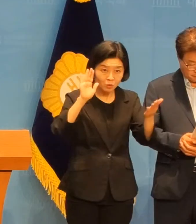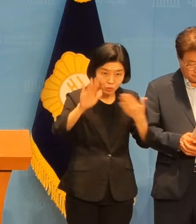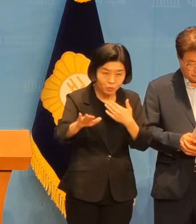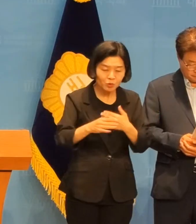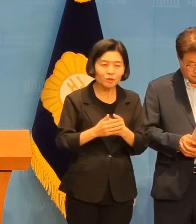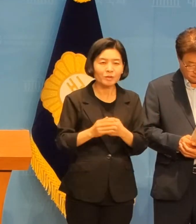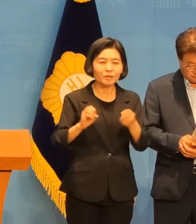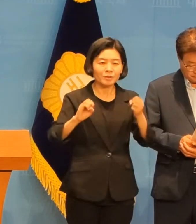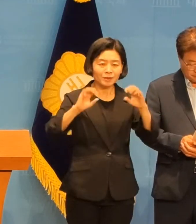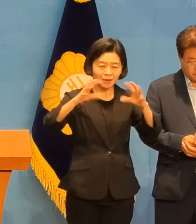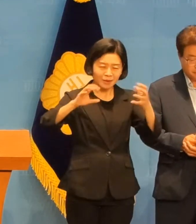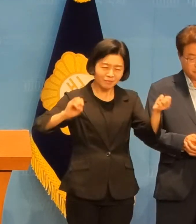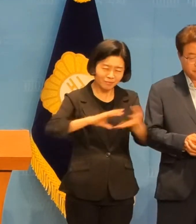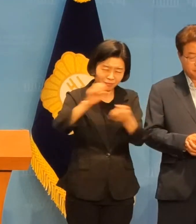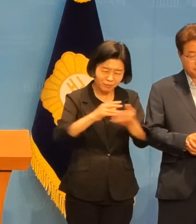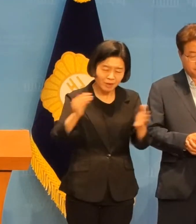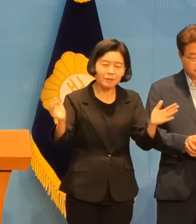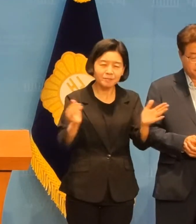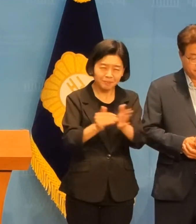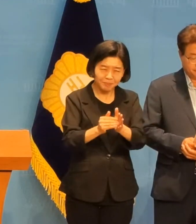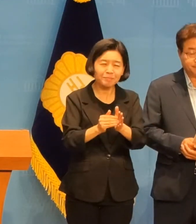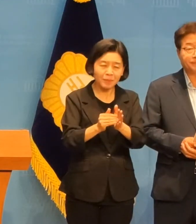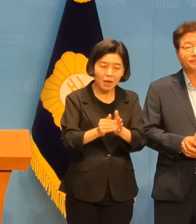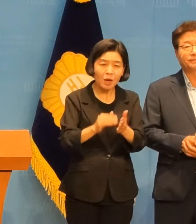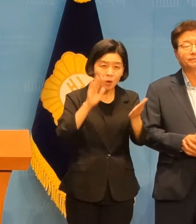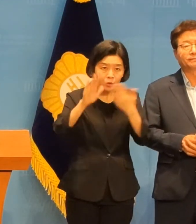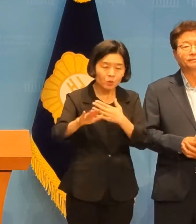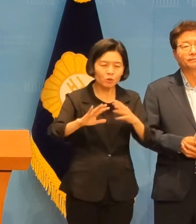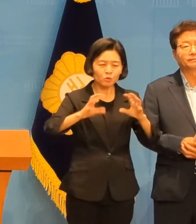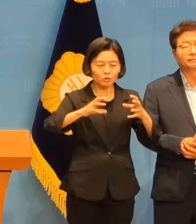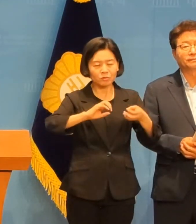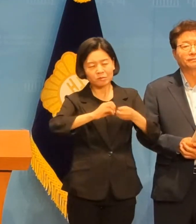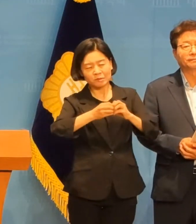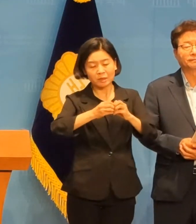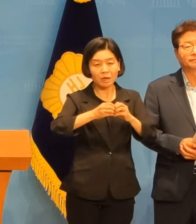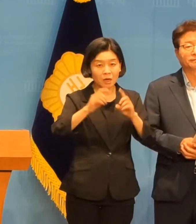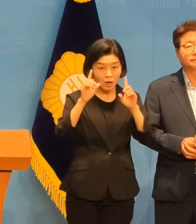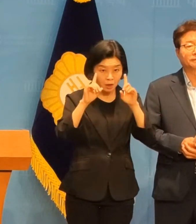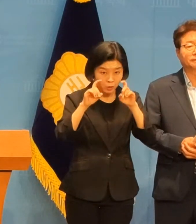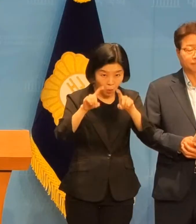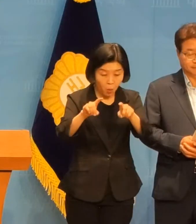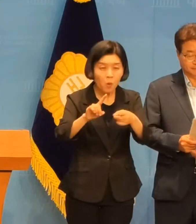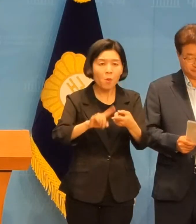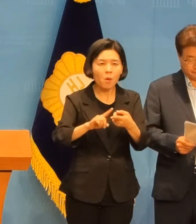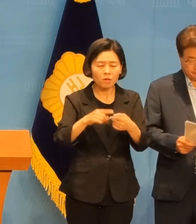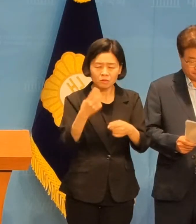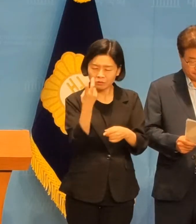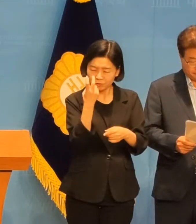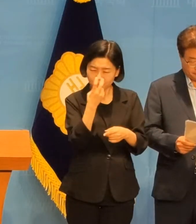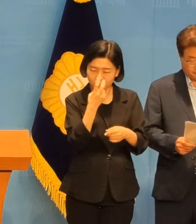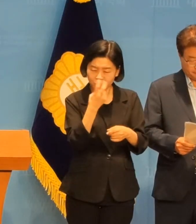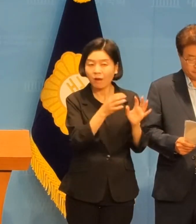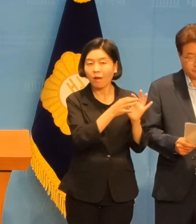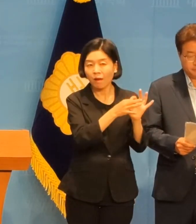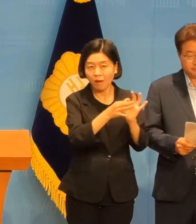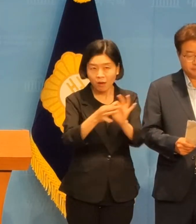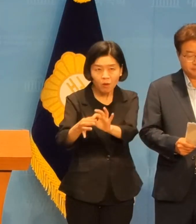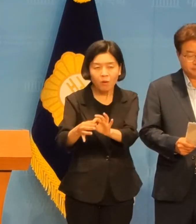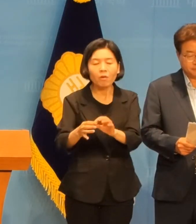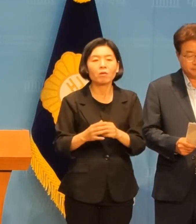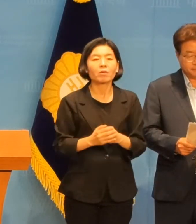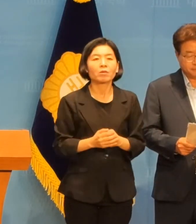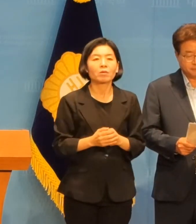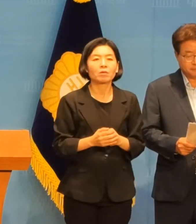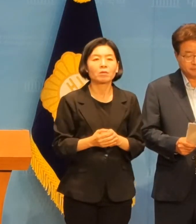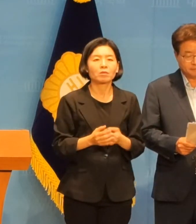내란 종식과 그리고 국정농단 의혹에 대해서 효능감 있는 그런 수사를 이어왔습니다.